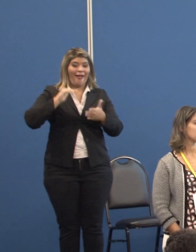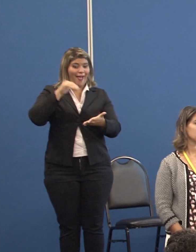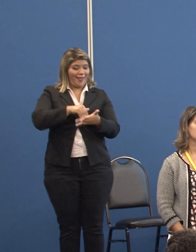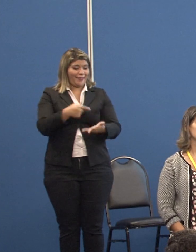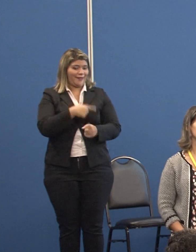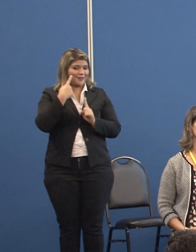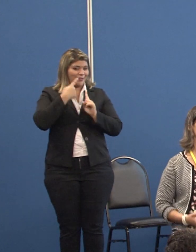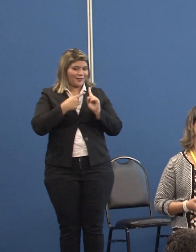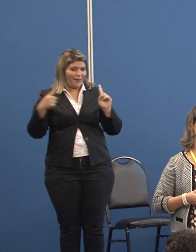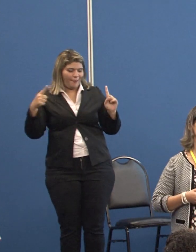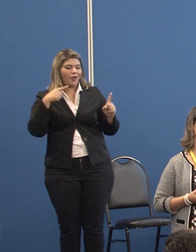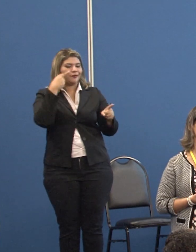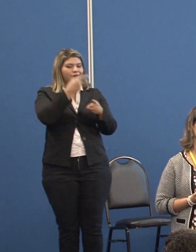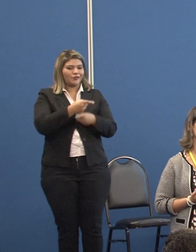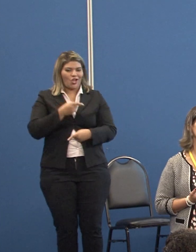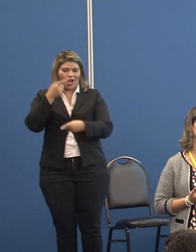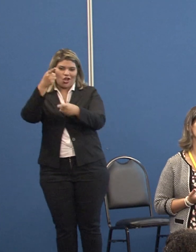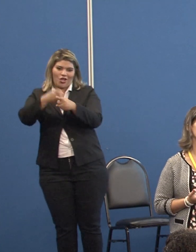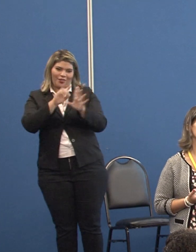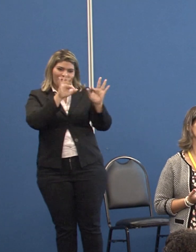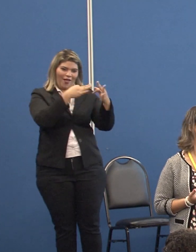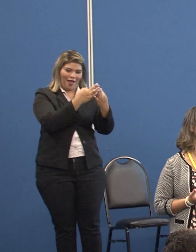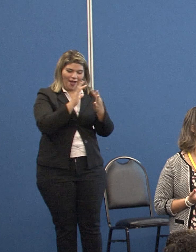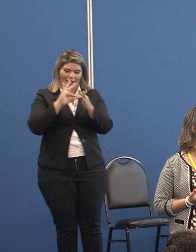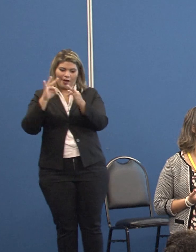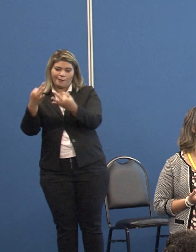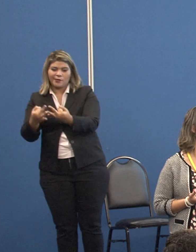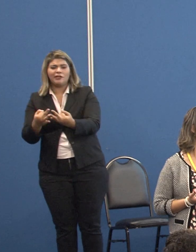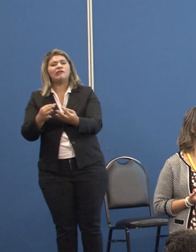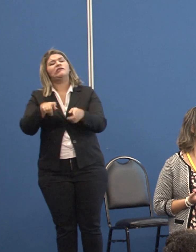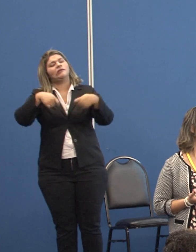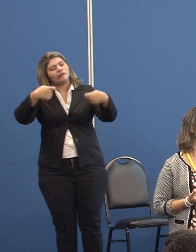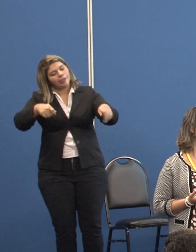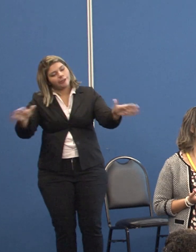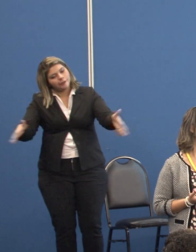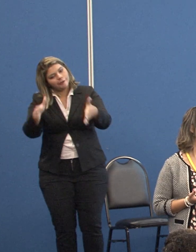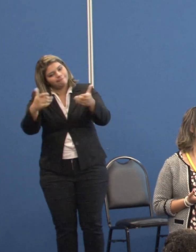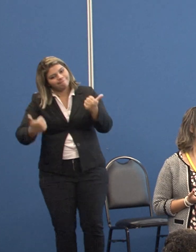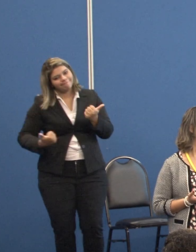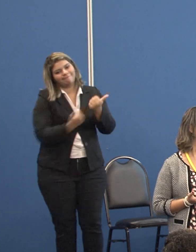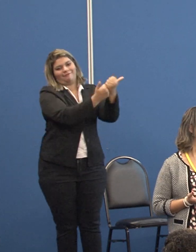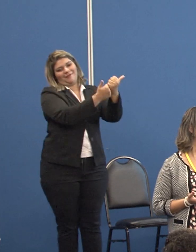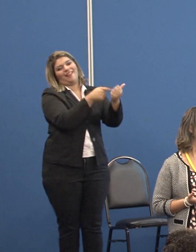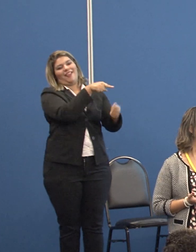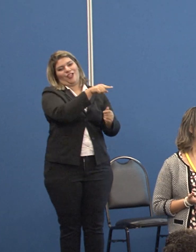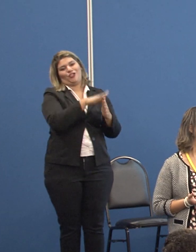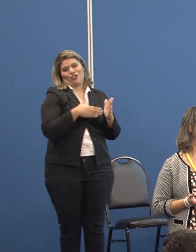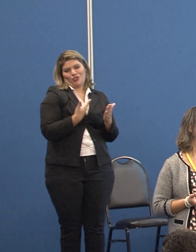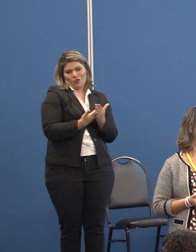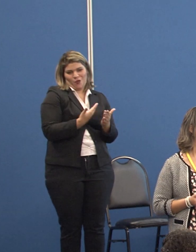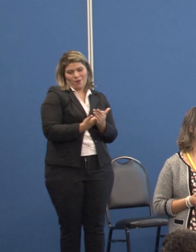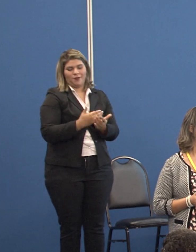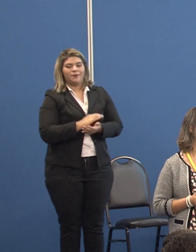tive encontro com 2 famílias em relação a fazer parte do processo de ensino e aprendizagem do educando. Os